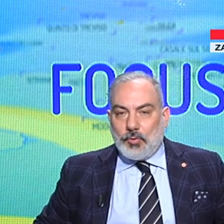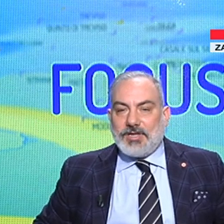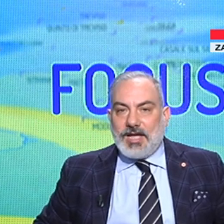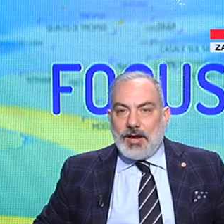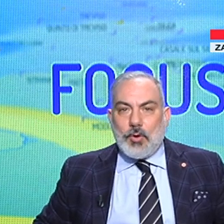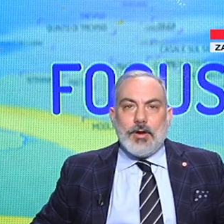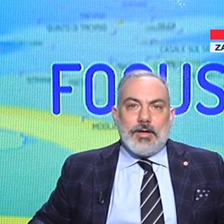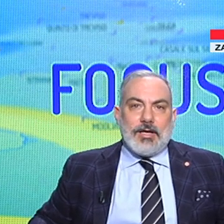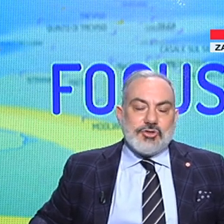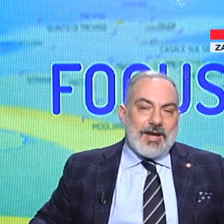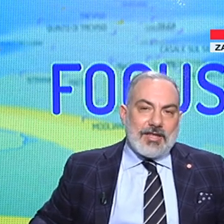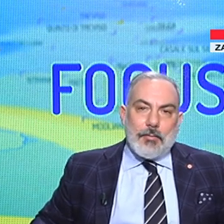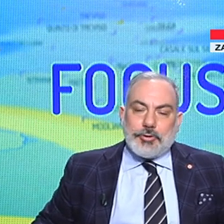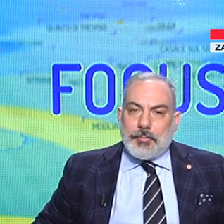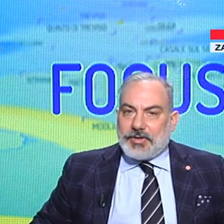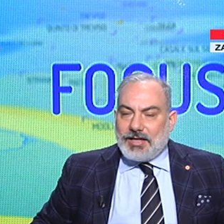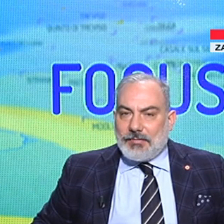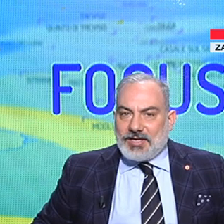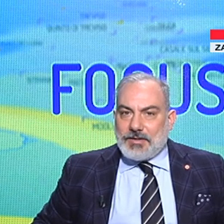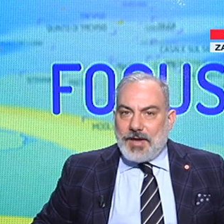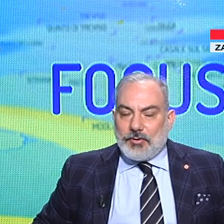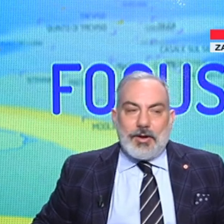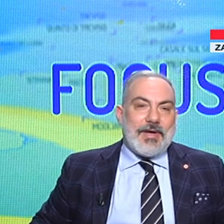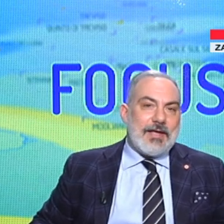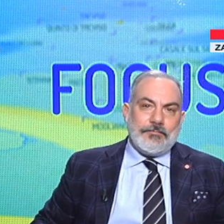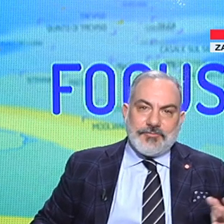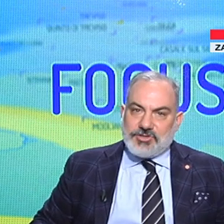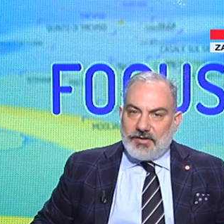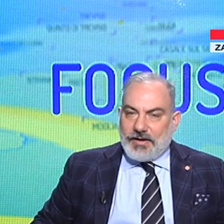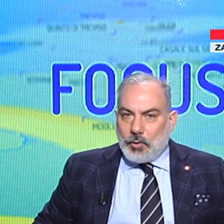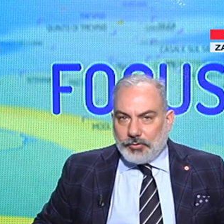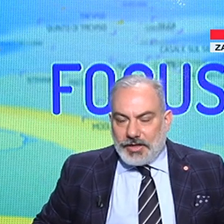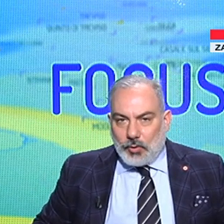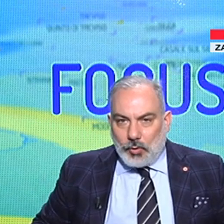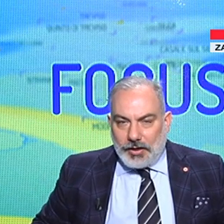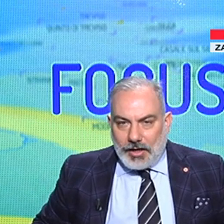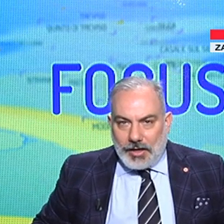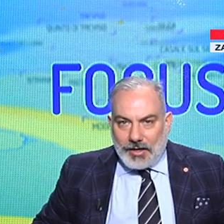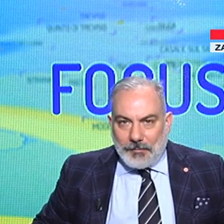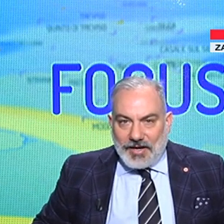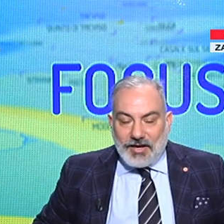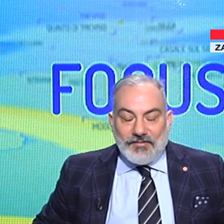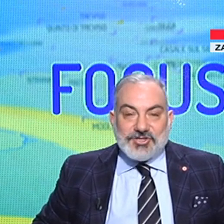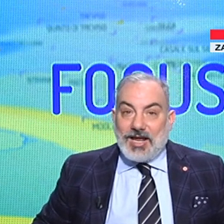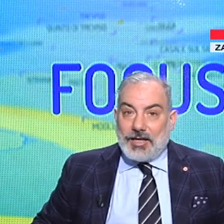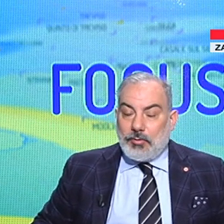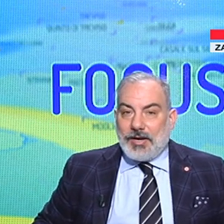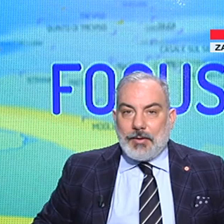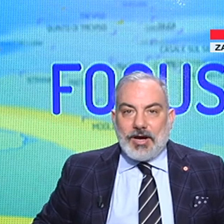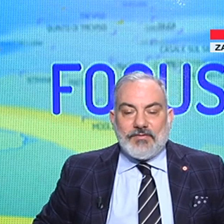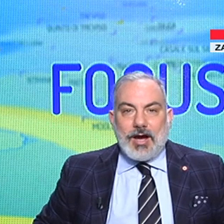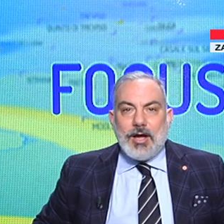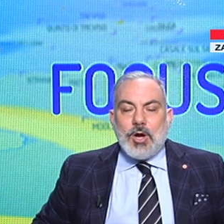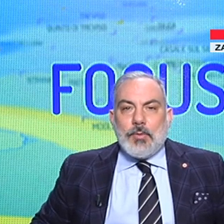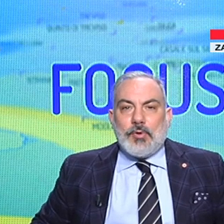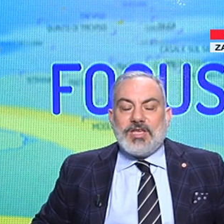stampa quotidiano. Giornata molto importante perché sappiamo, da una parte c'è da fare i conti con la campagna vaccinale di cui parleremo